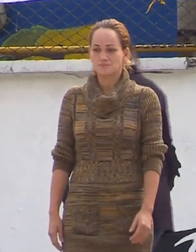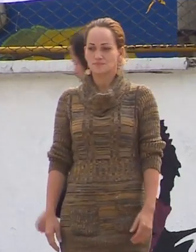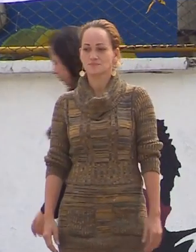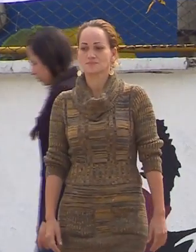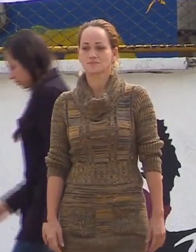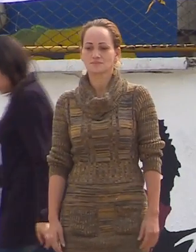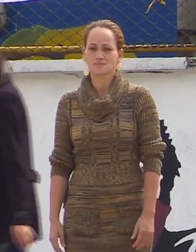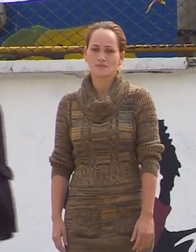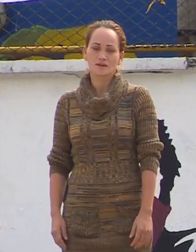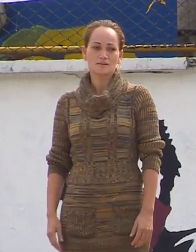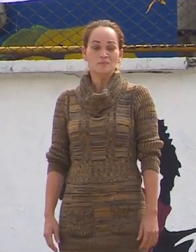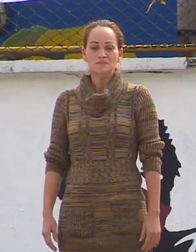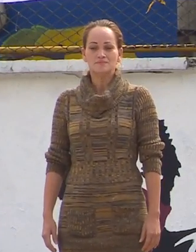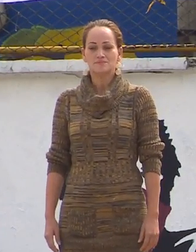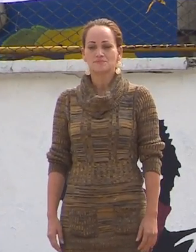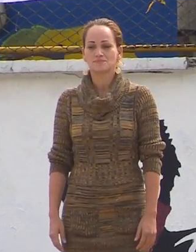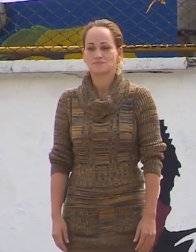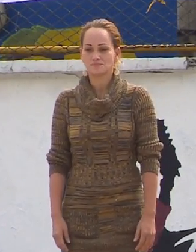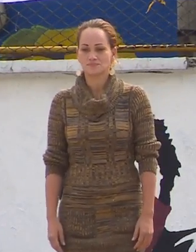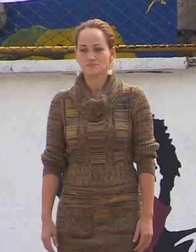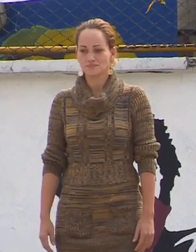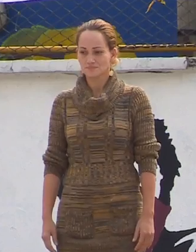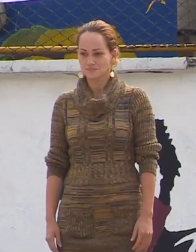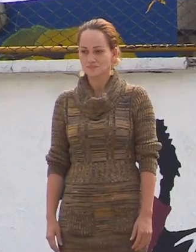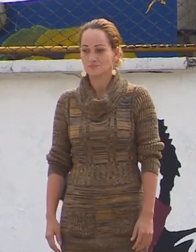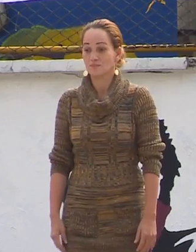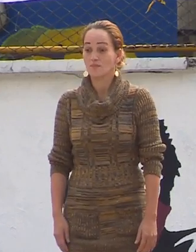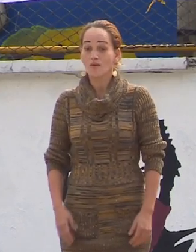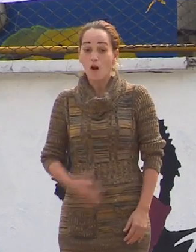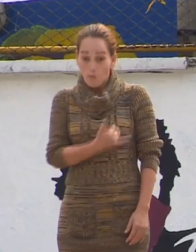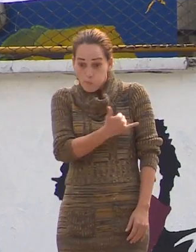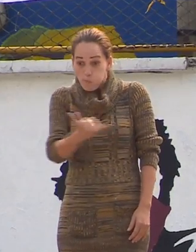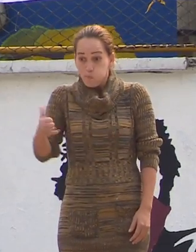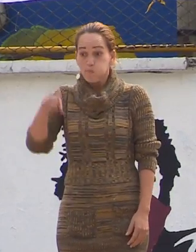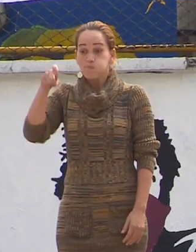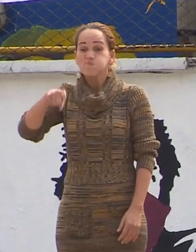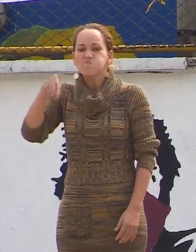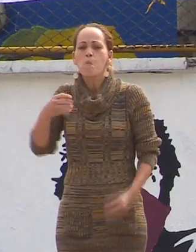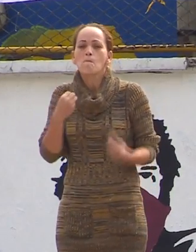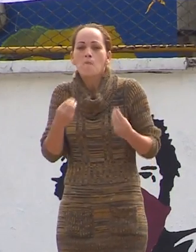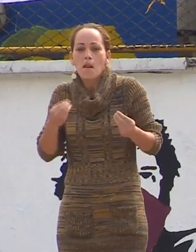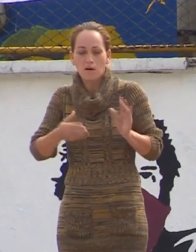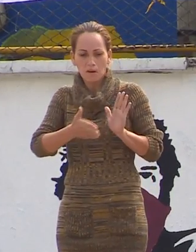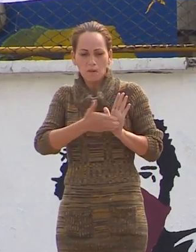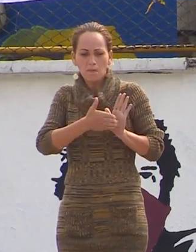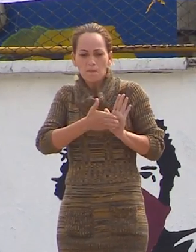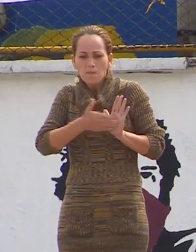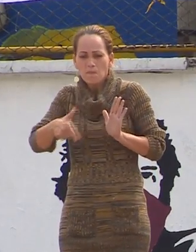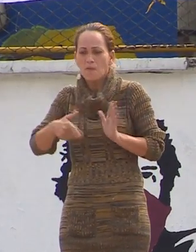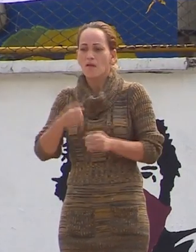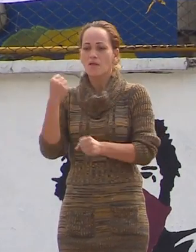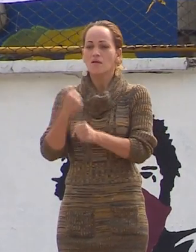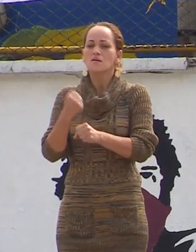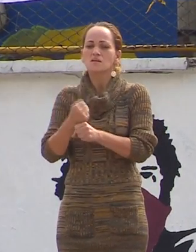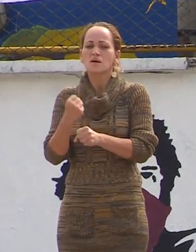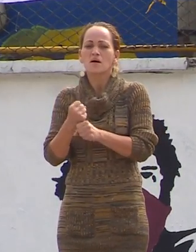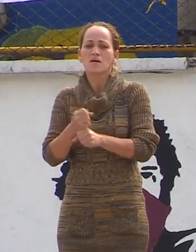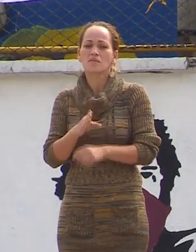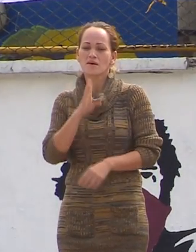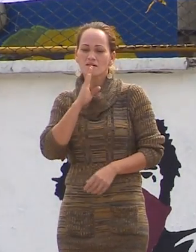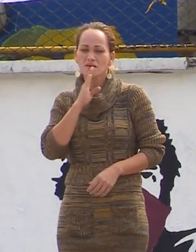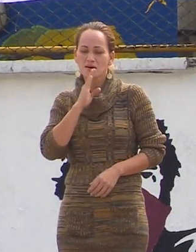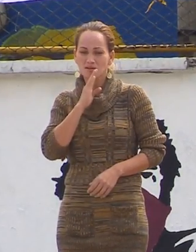historia. Y esto lo necesitamos para garantizar el empleo de nuestro